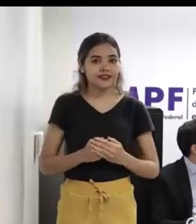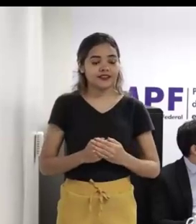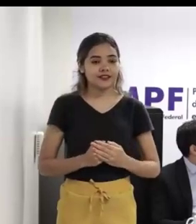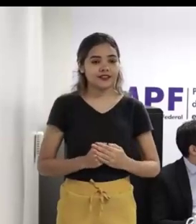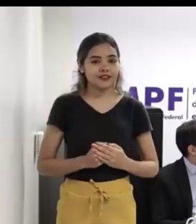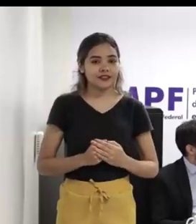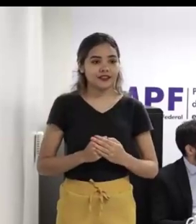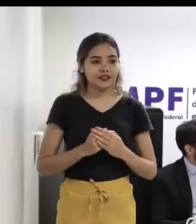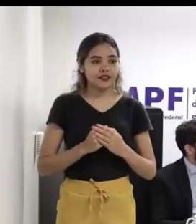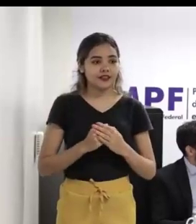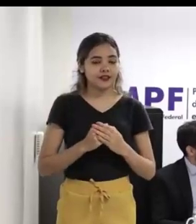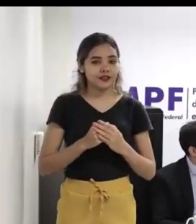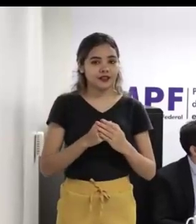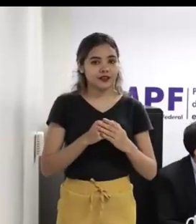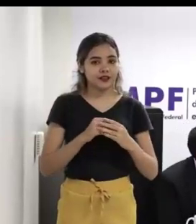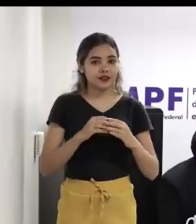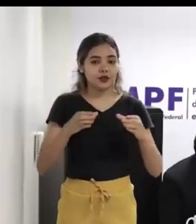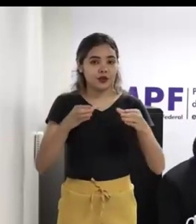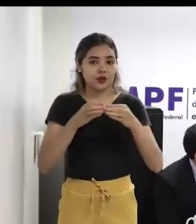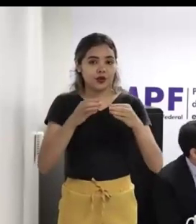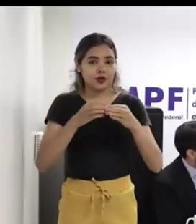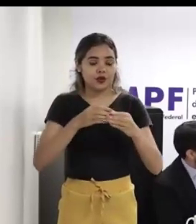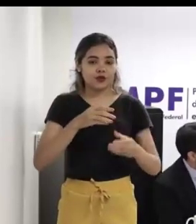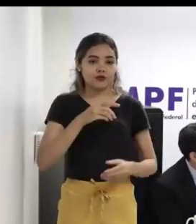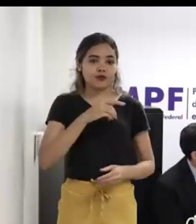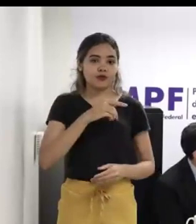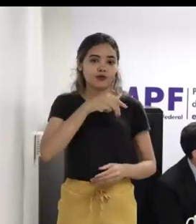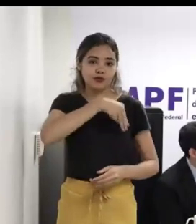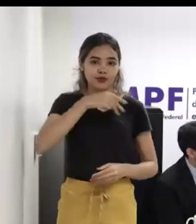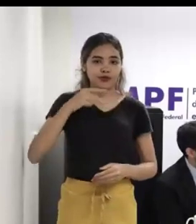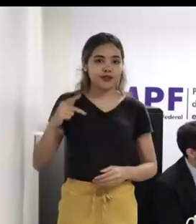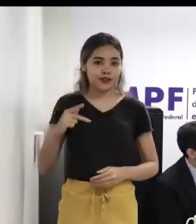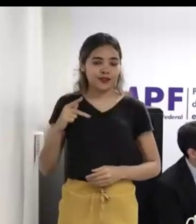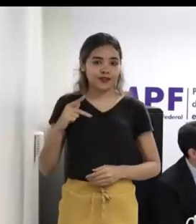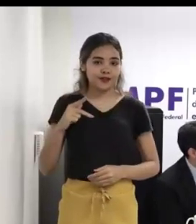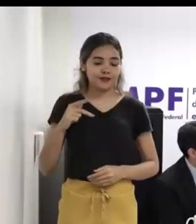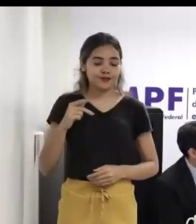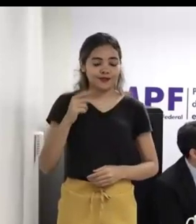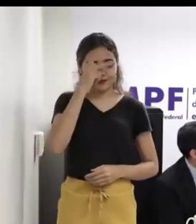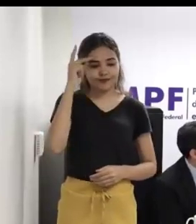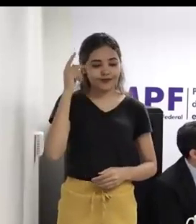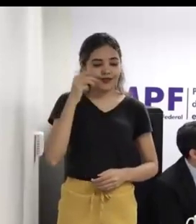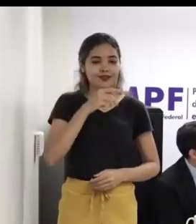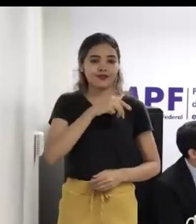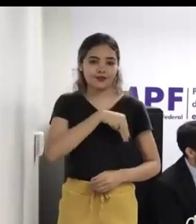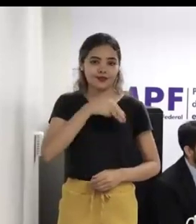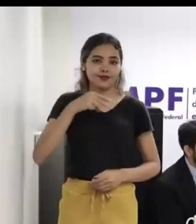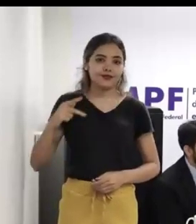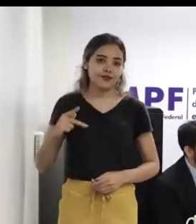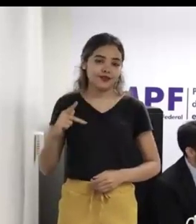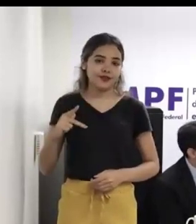a equipe do MPF a procurador Gilberto Elisangela O Éverson a Ivon